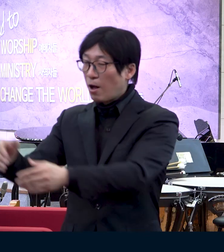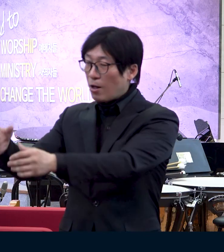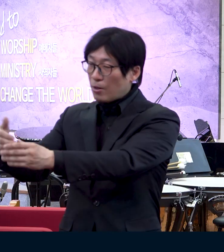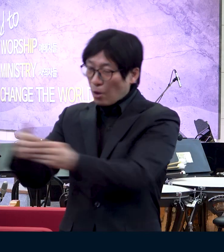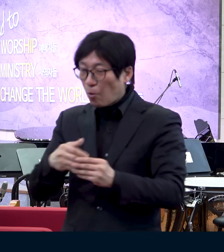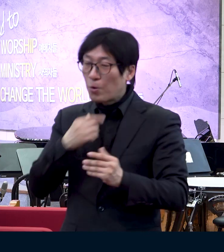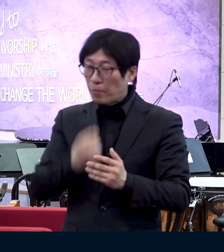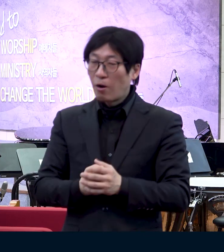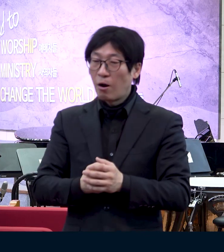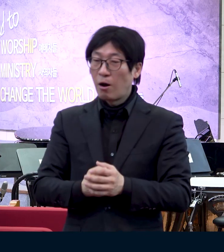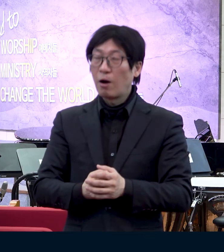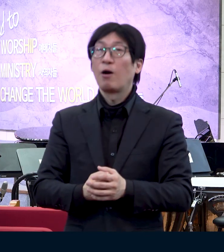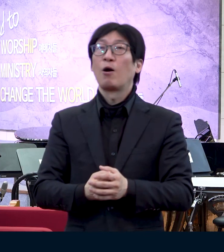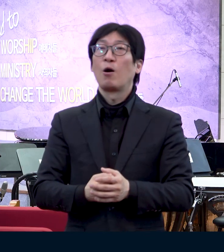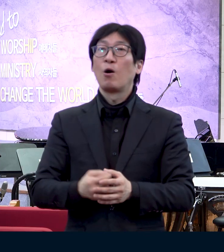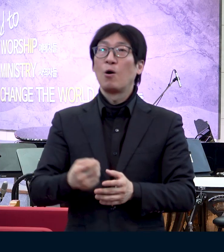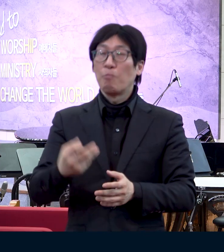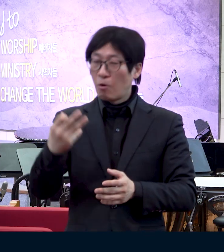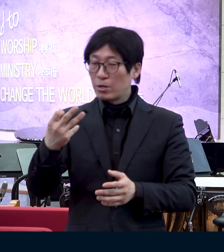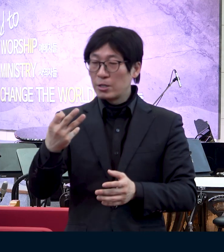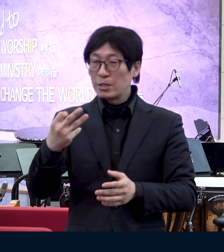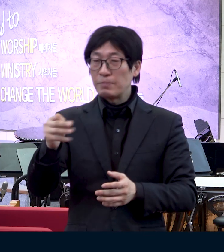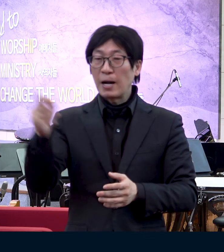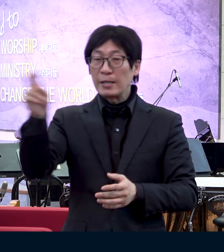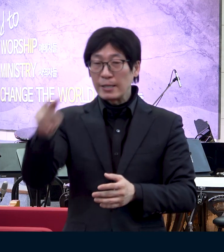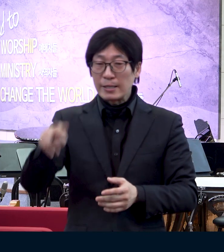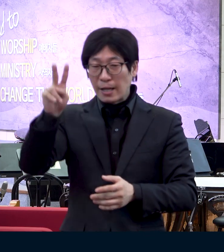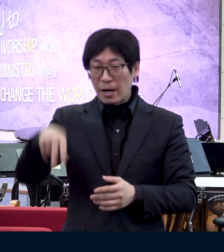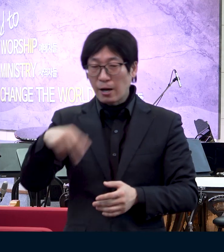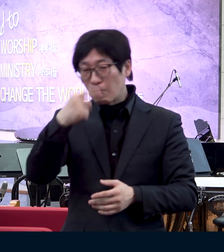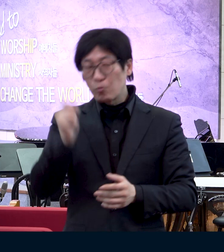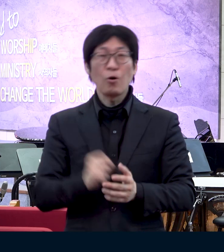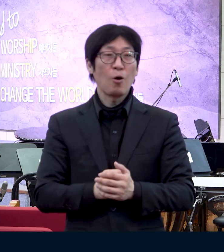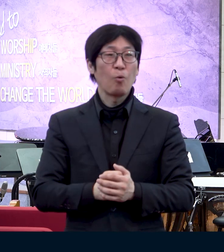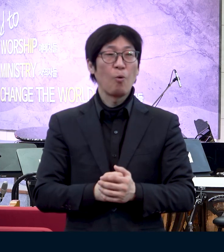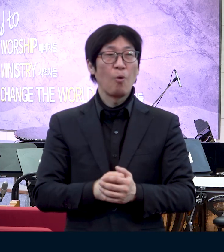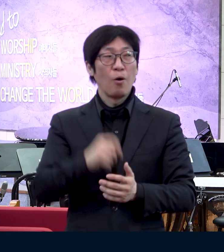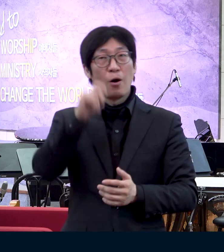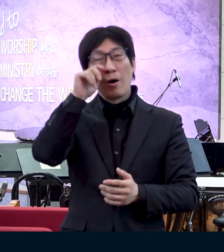돈이 부족합니다. $18 34센트가 부족합니다.